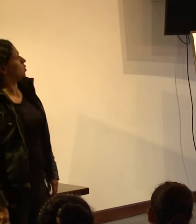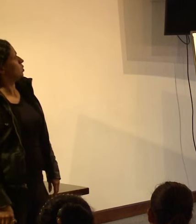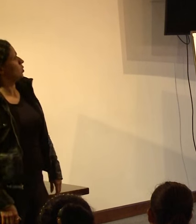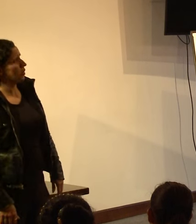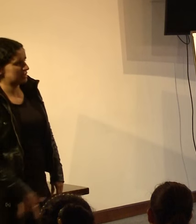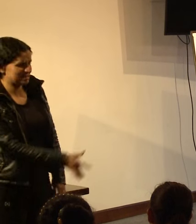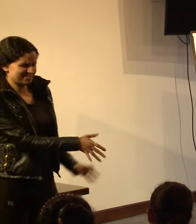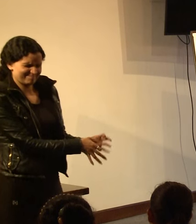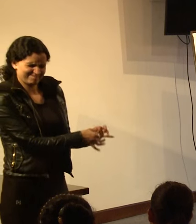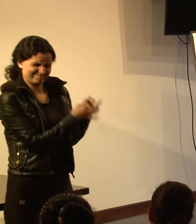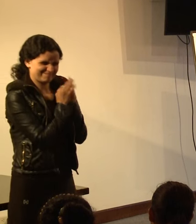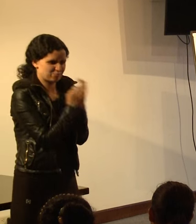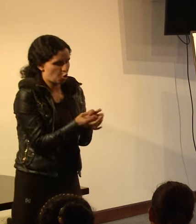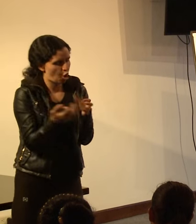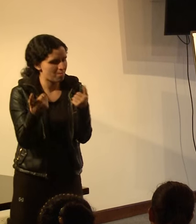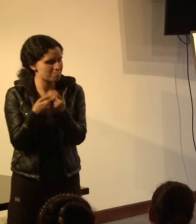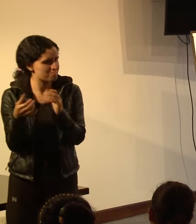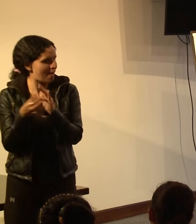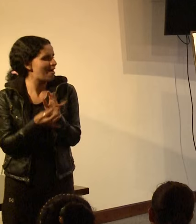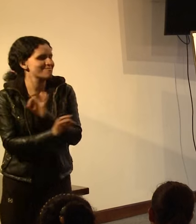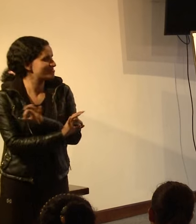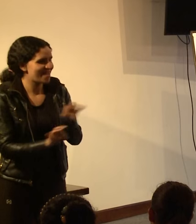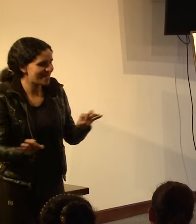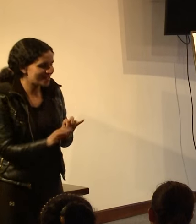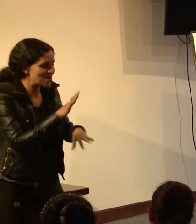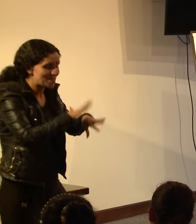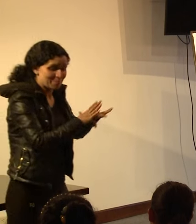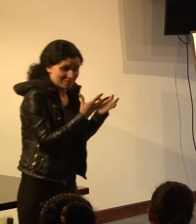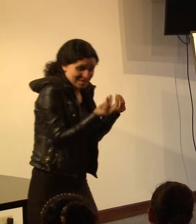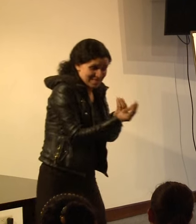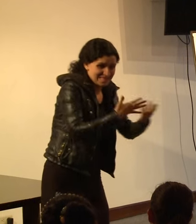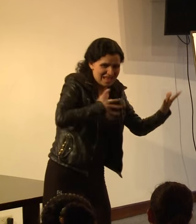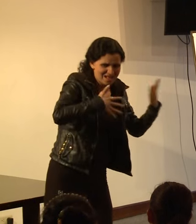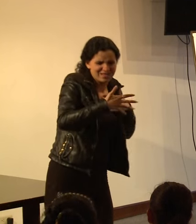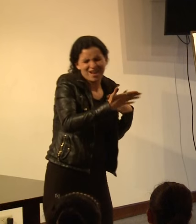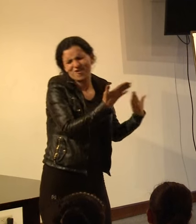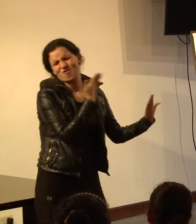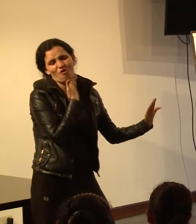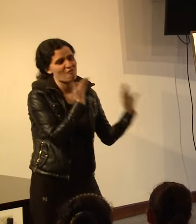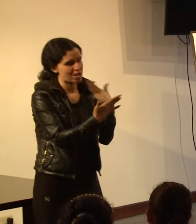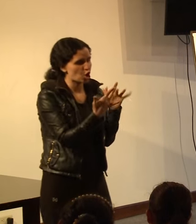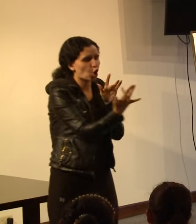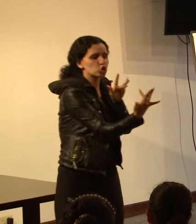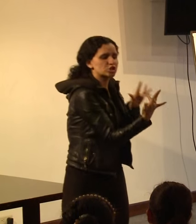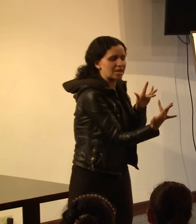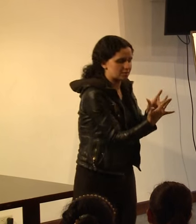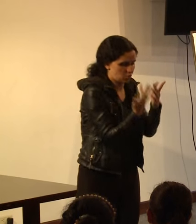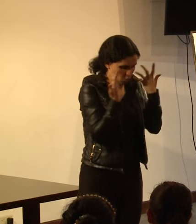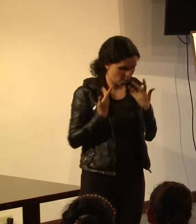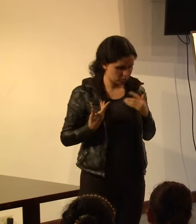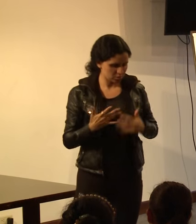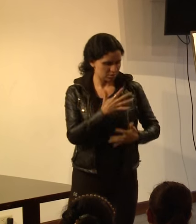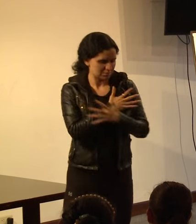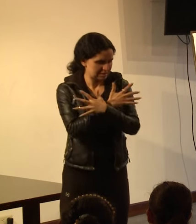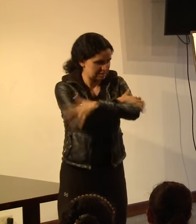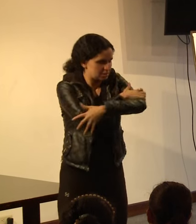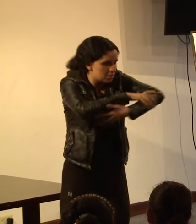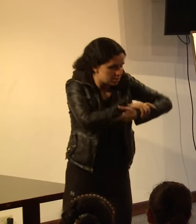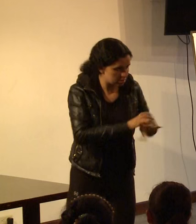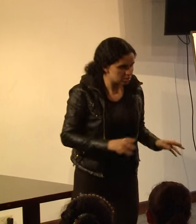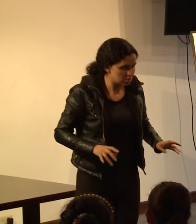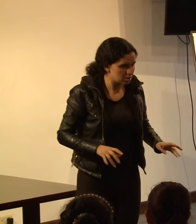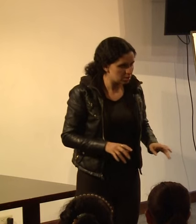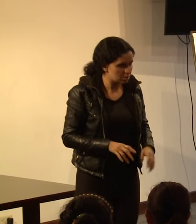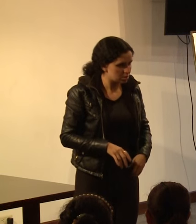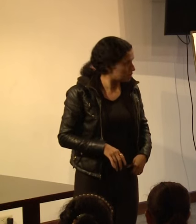pareja. Porque uno llega a un nivel de confianza, inclusive de contacto físico, que no... Si nosotros estuviéramos en este momento haciendo un